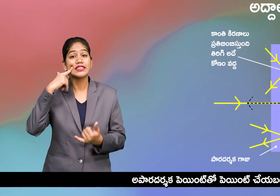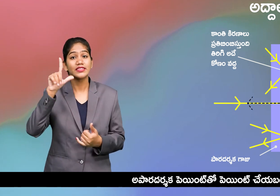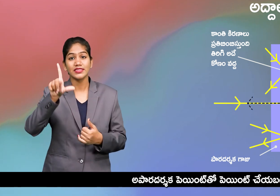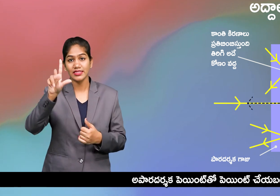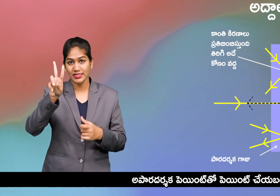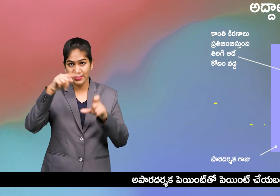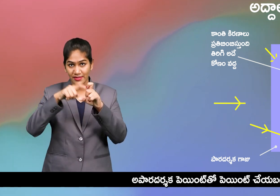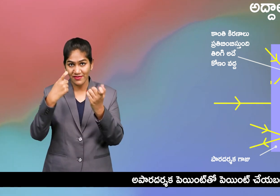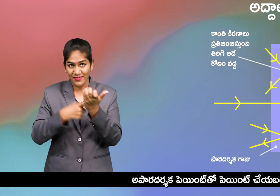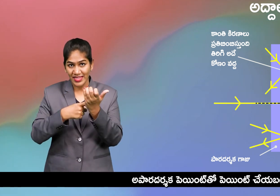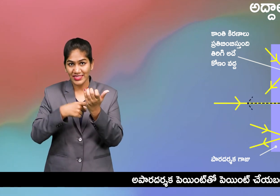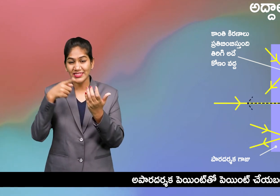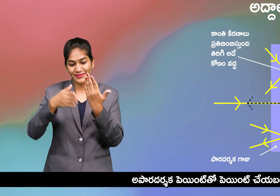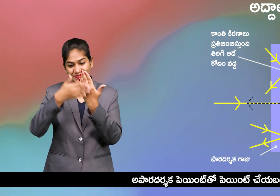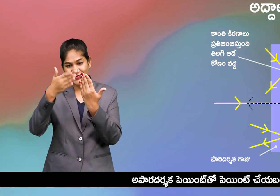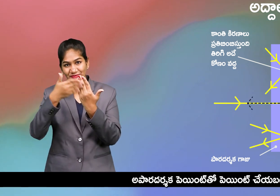అపారదర్శక పెయింట్తో పెయింట్ చేయబడుతుంది.